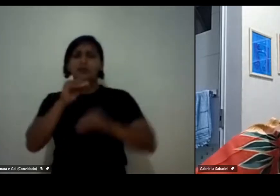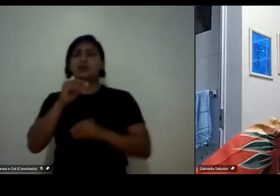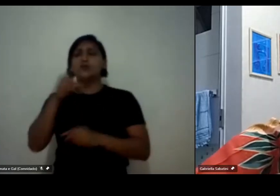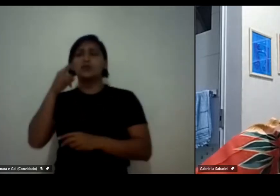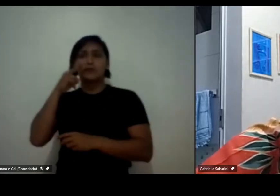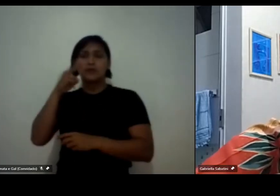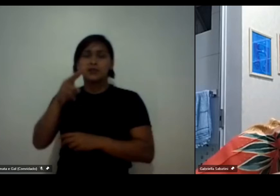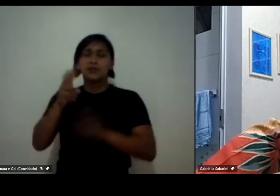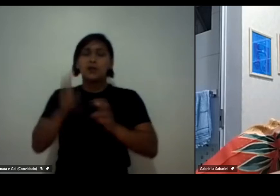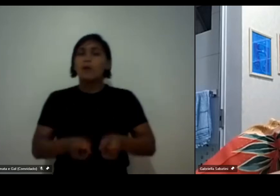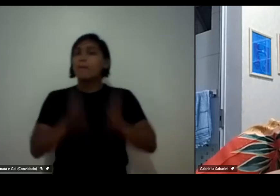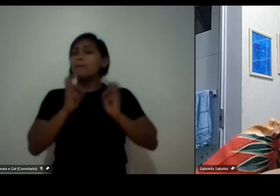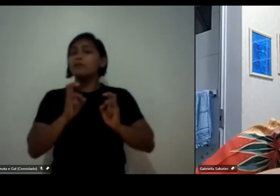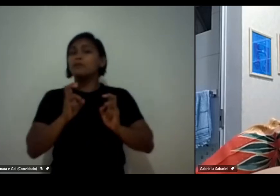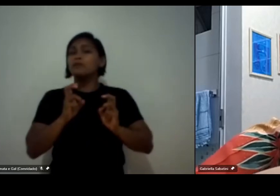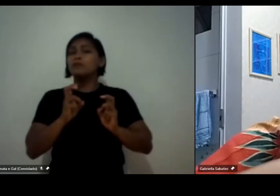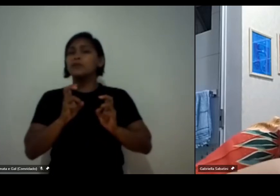perceber